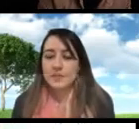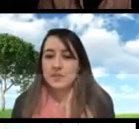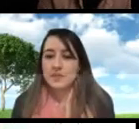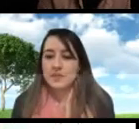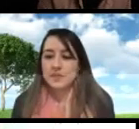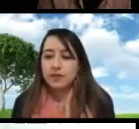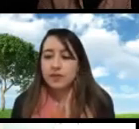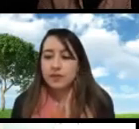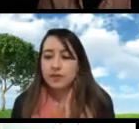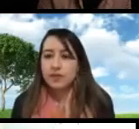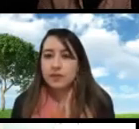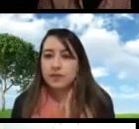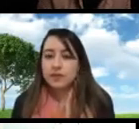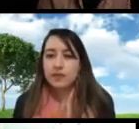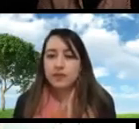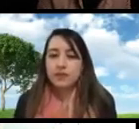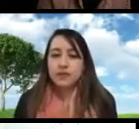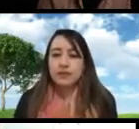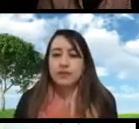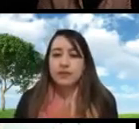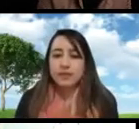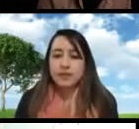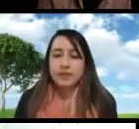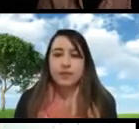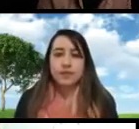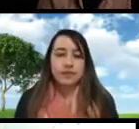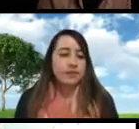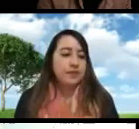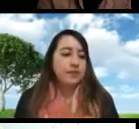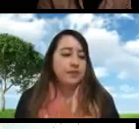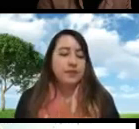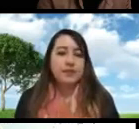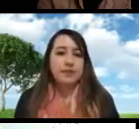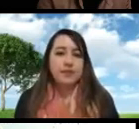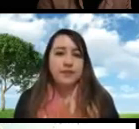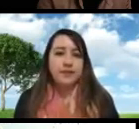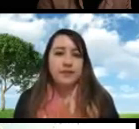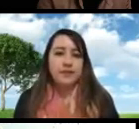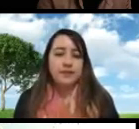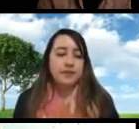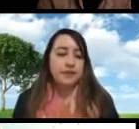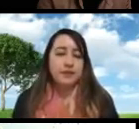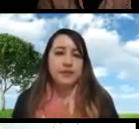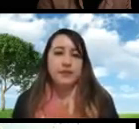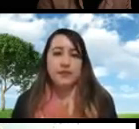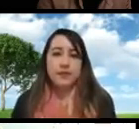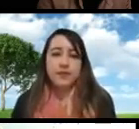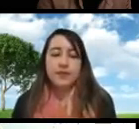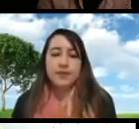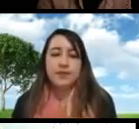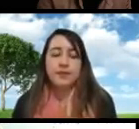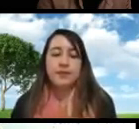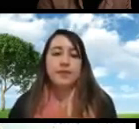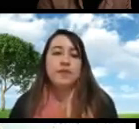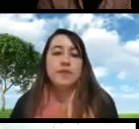ambiente, como temperatura y clima, se le llama ecosistema. En los ecosistemas interactúan dos componentes, los factores bióticos,